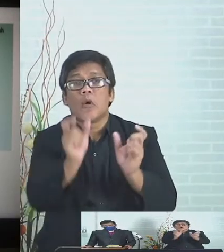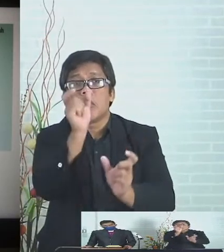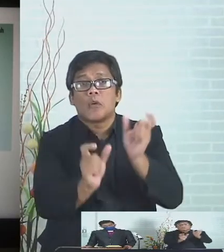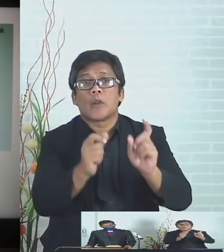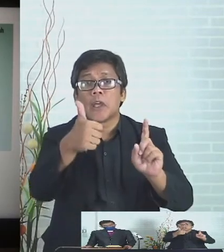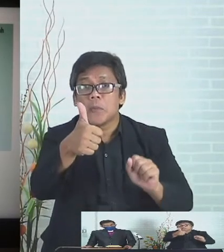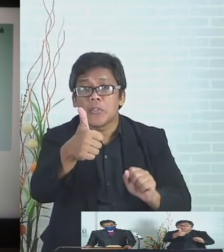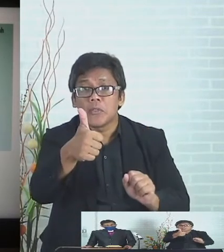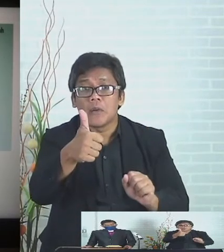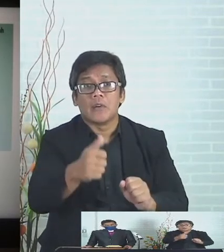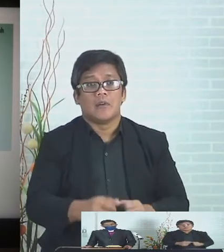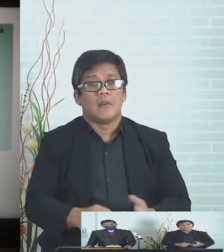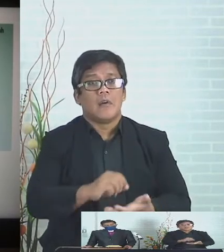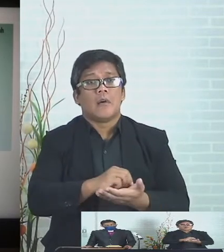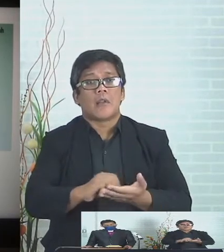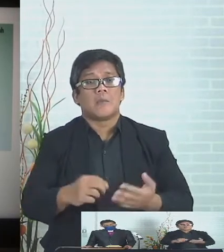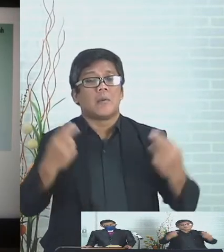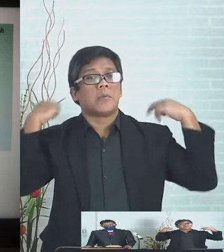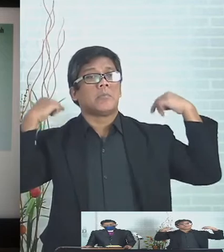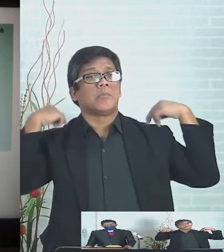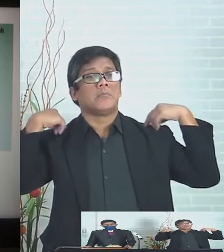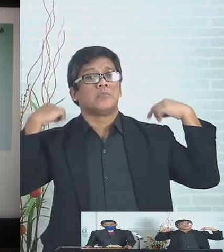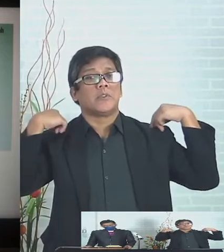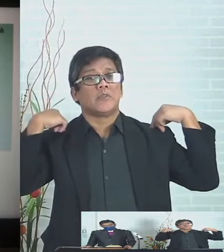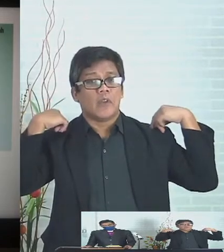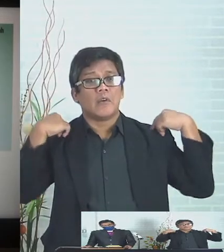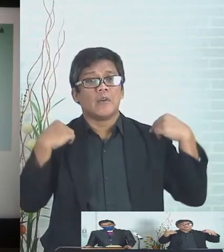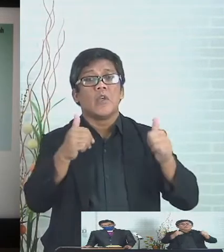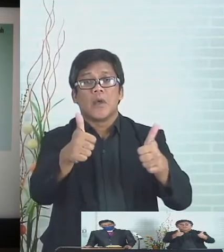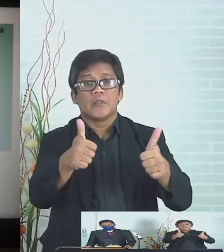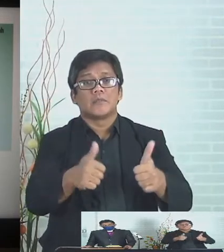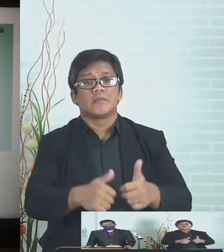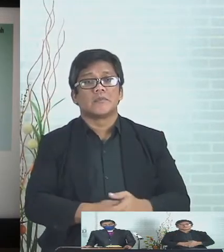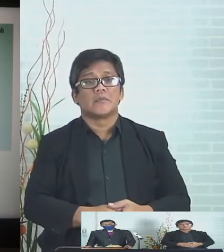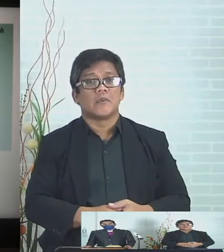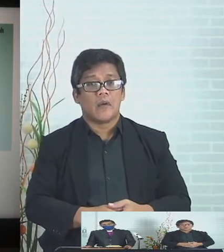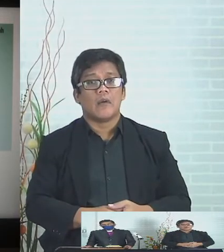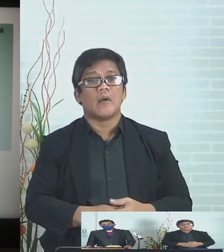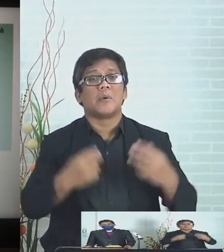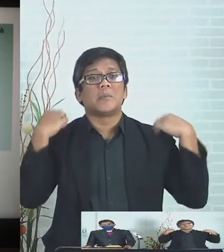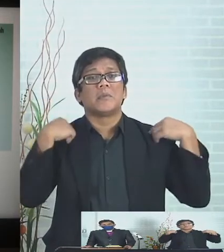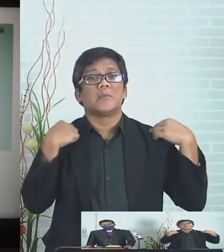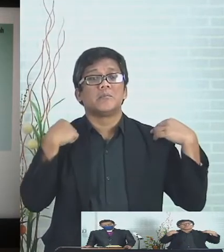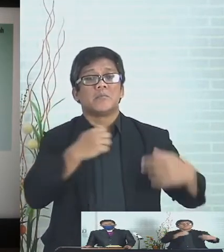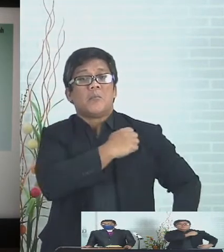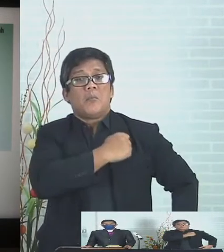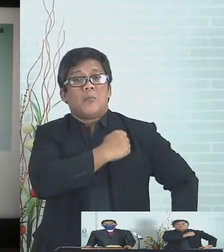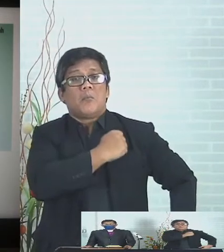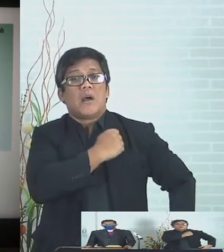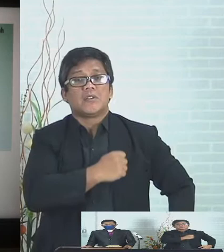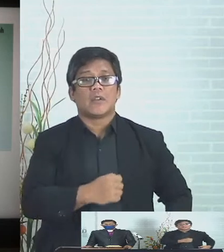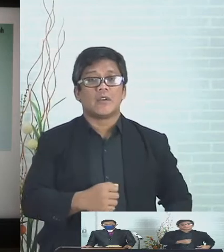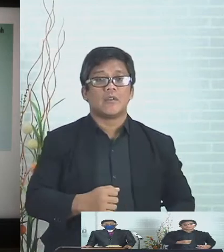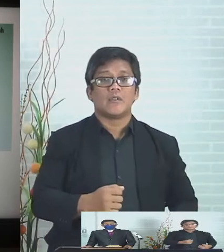terhebat di dunia ini nama-nama pemimpin yang kita agungkan di dunia ini pemimpin-pemimpin negara ya orang-orang